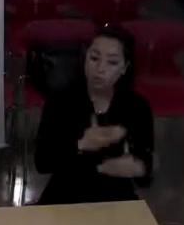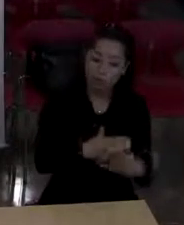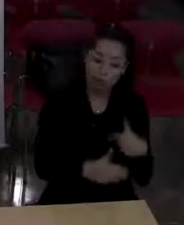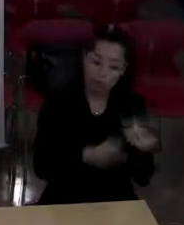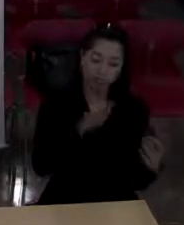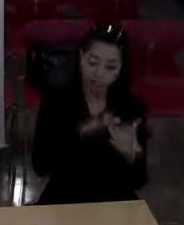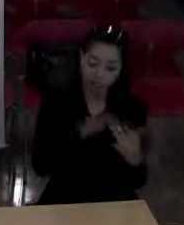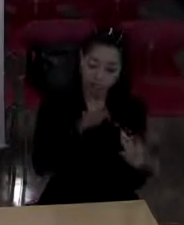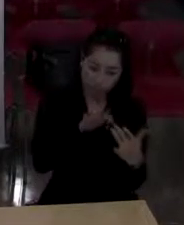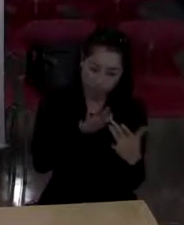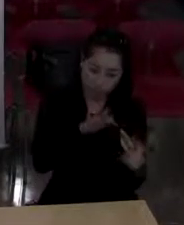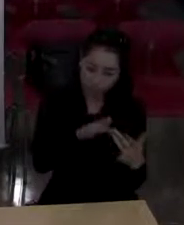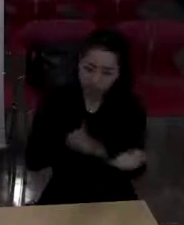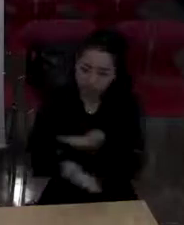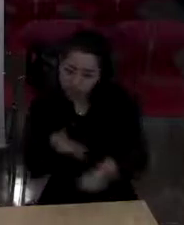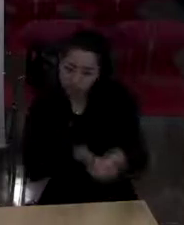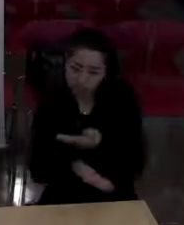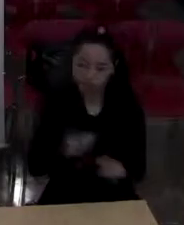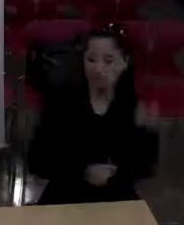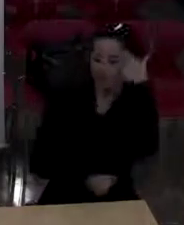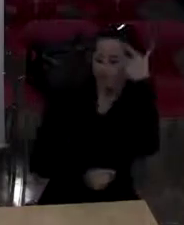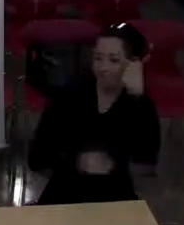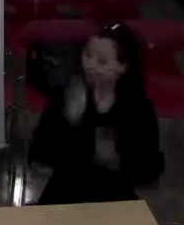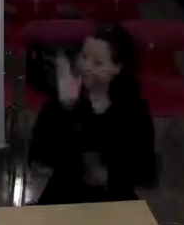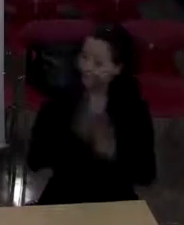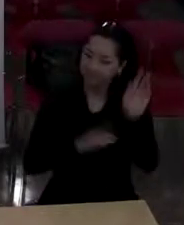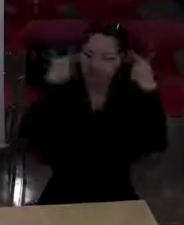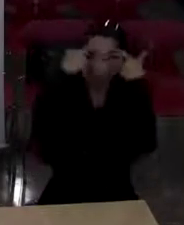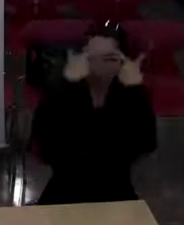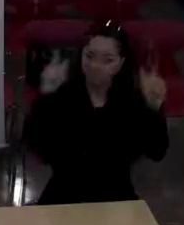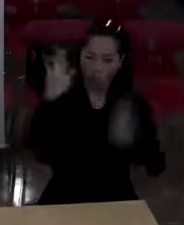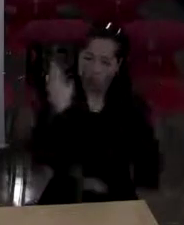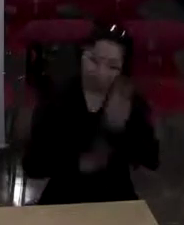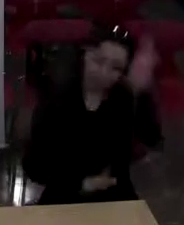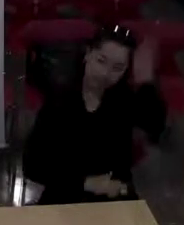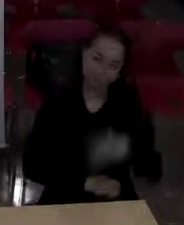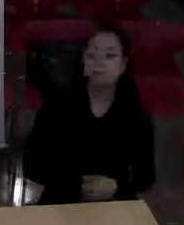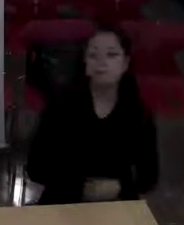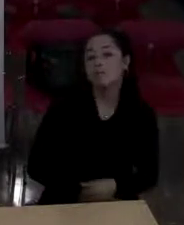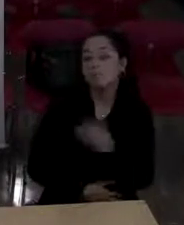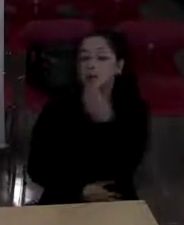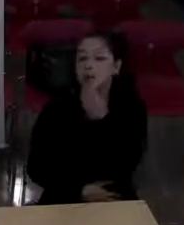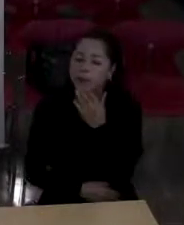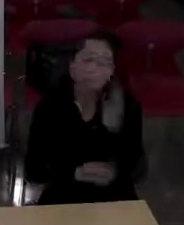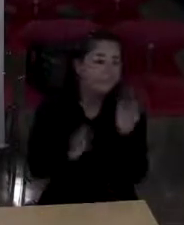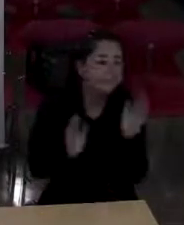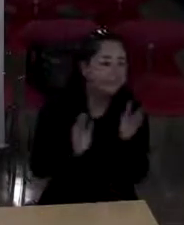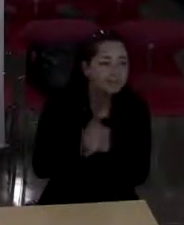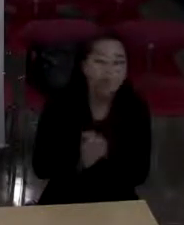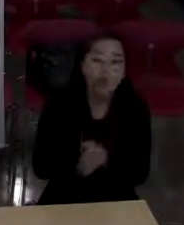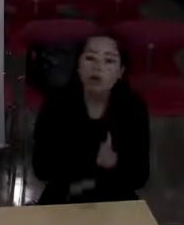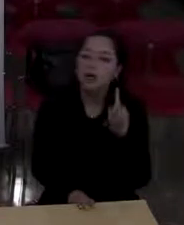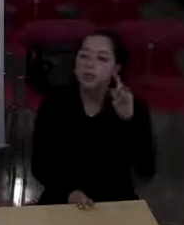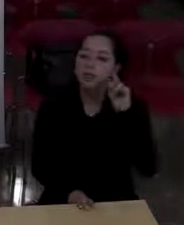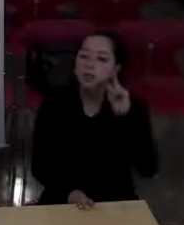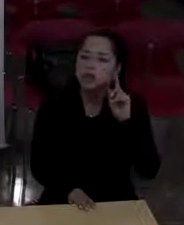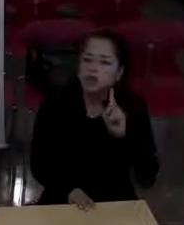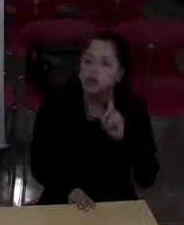avanzando. Con esto es muy importante reconocer que si hablamos, por ejemplo, de sorderas puras, reconocemos que hay